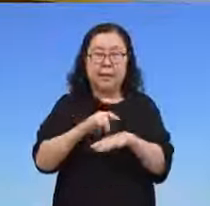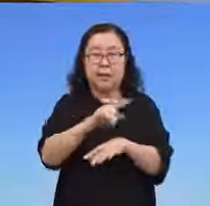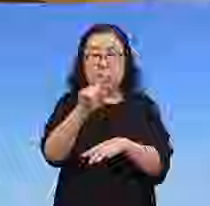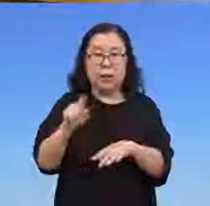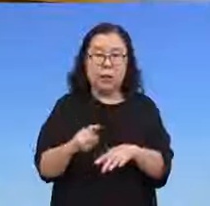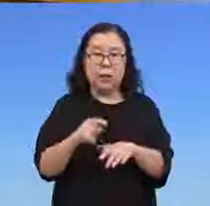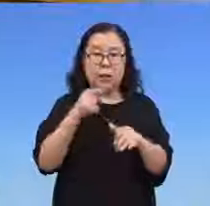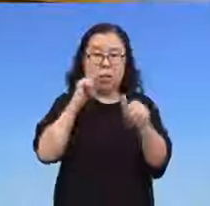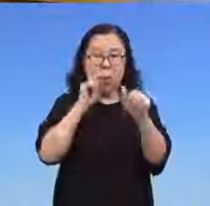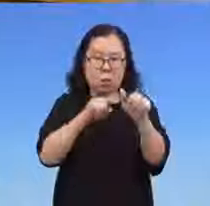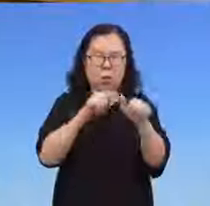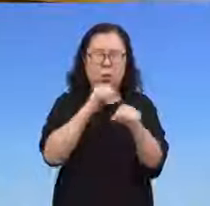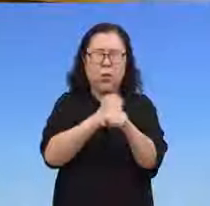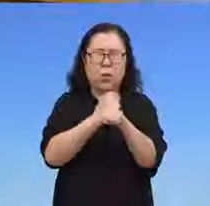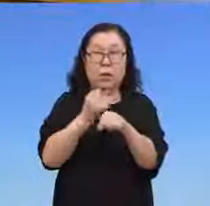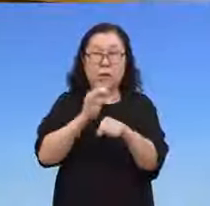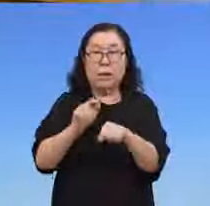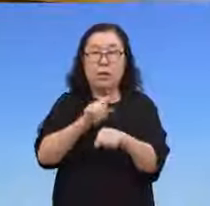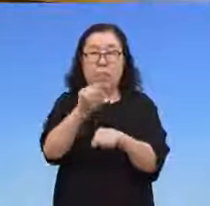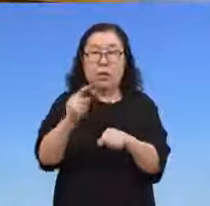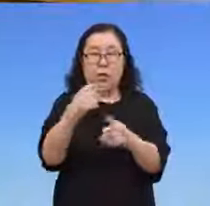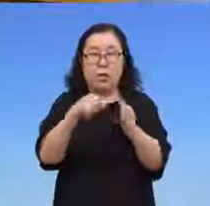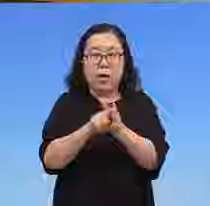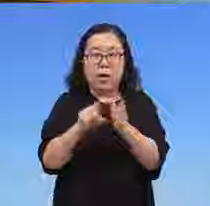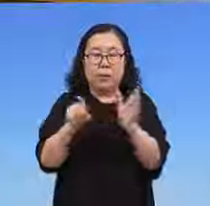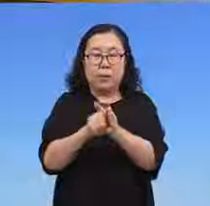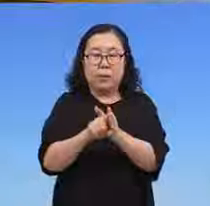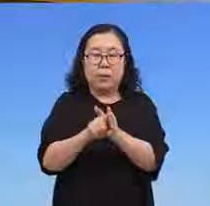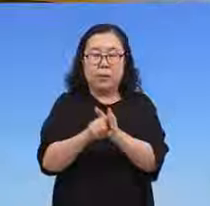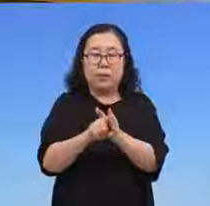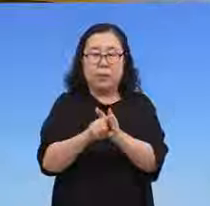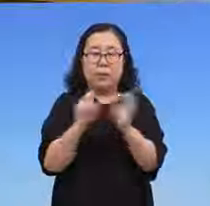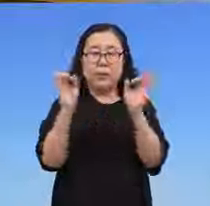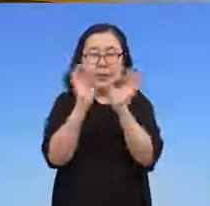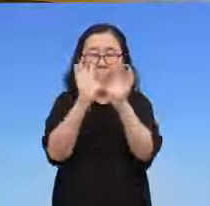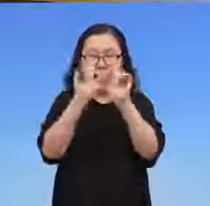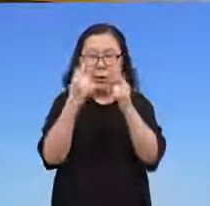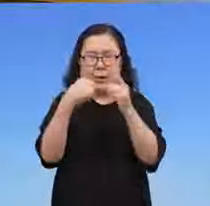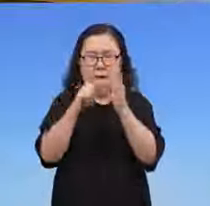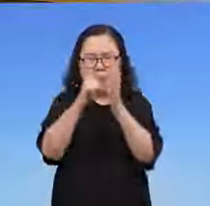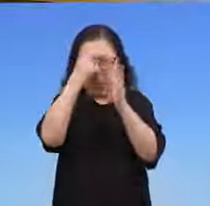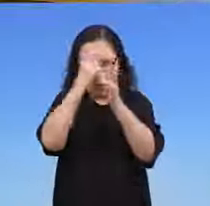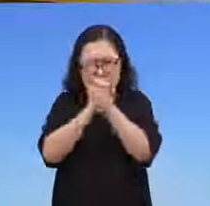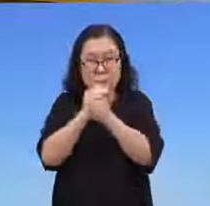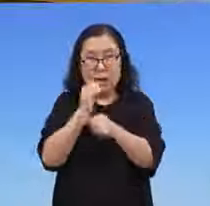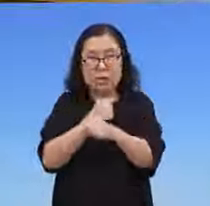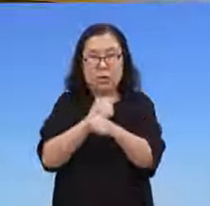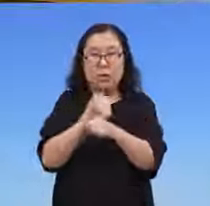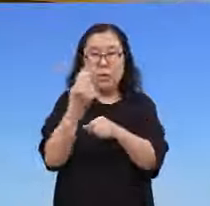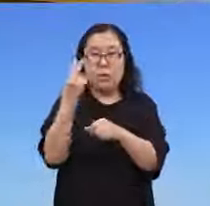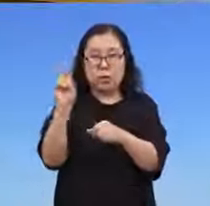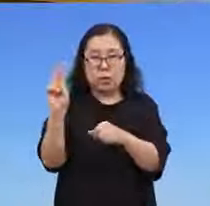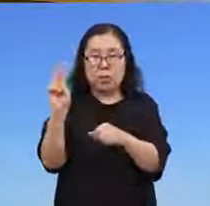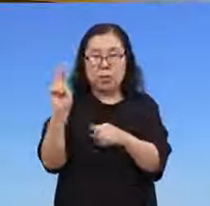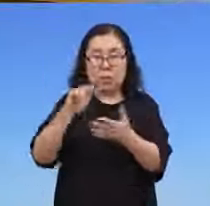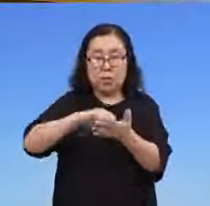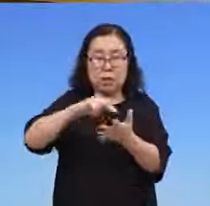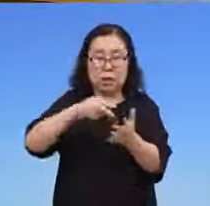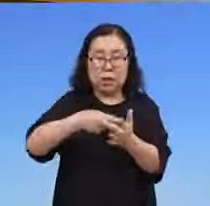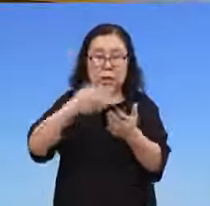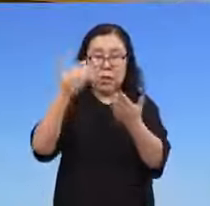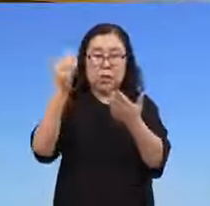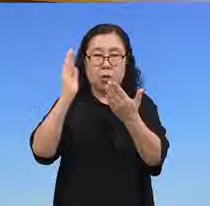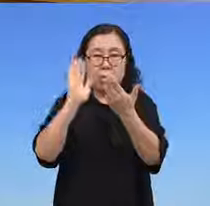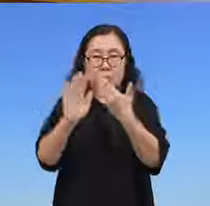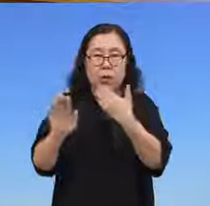내가 너를 위하여 너의 믿음이 떨어지지 않기를 기도하였노니. 그 다음 보세요. 첫째, 너는 돌이킨 후에. 둘째,